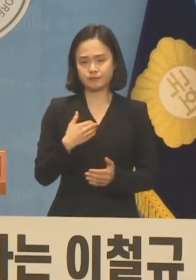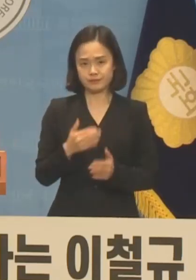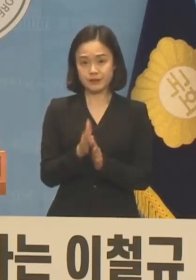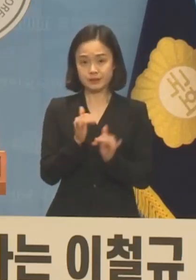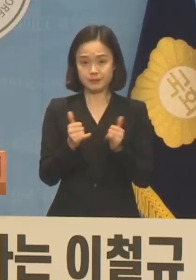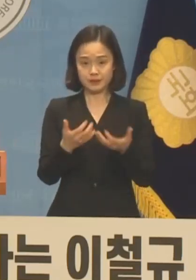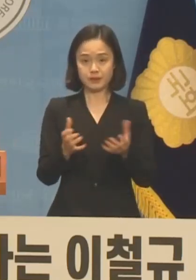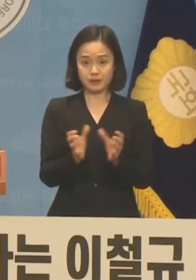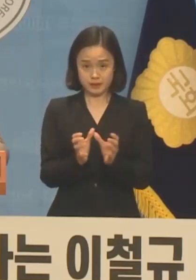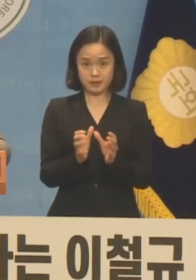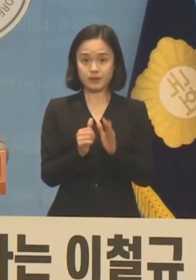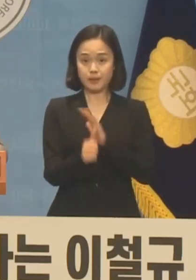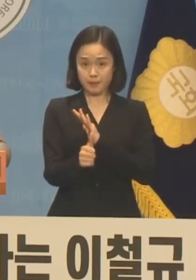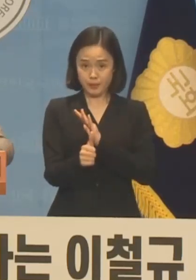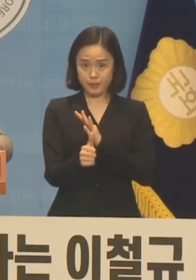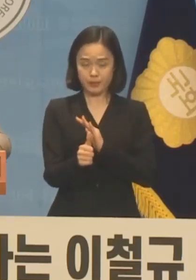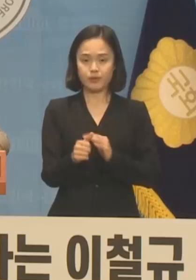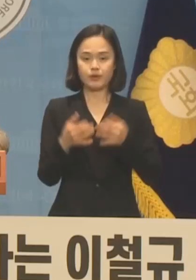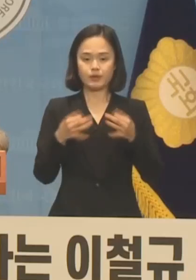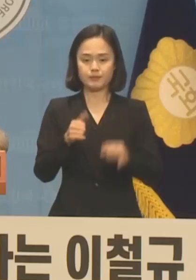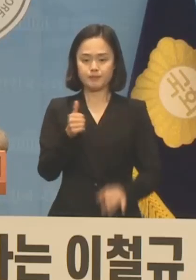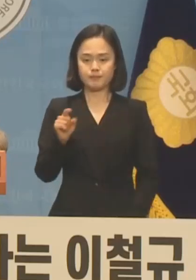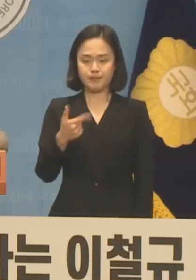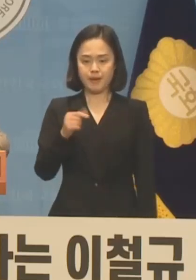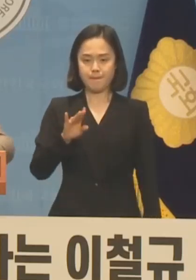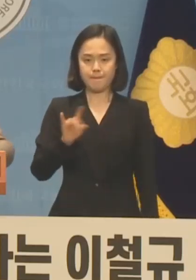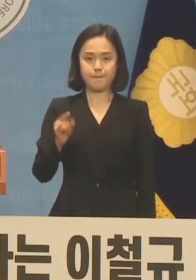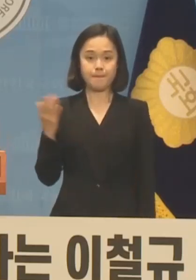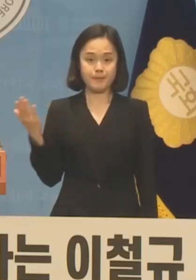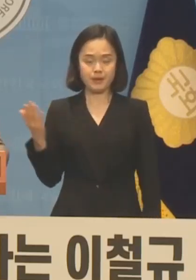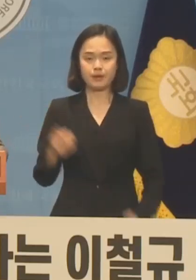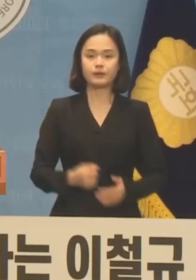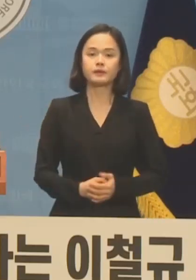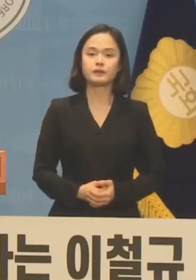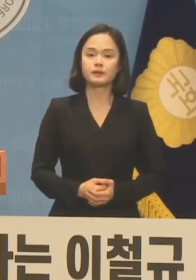지금 국민의힘을 보면 내란